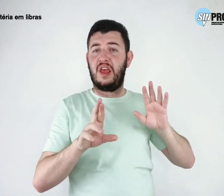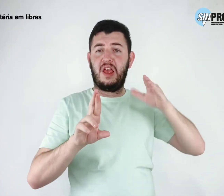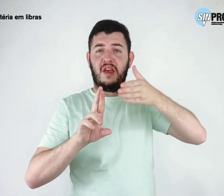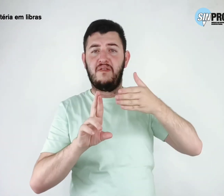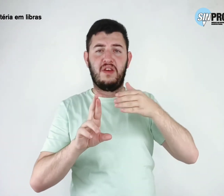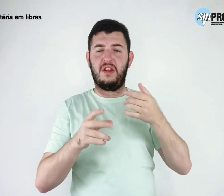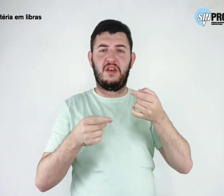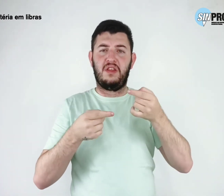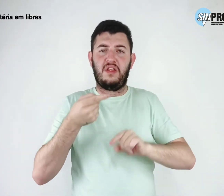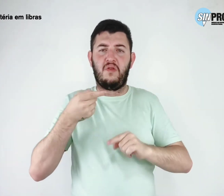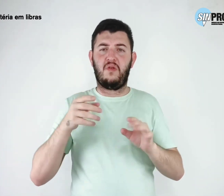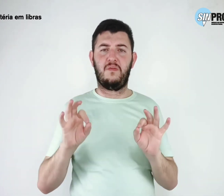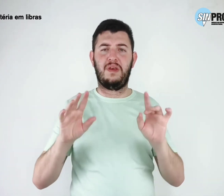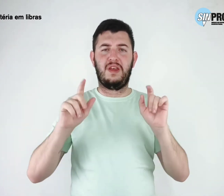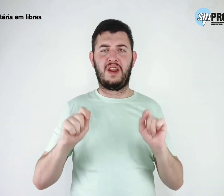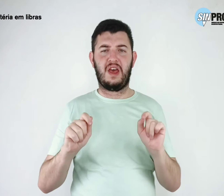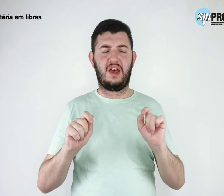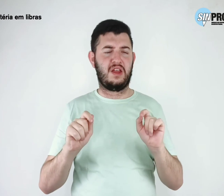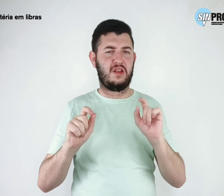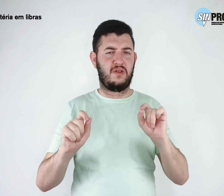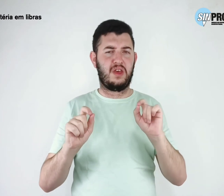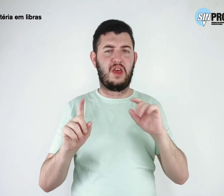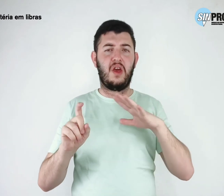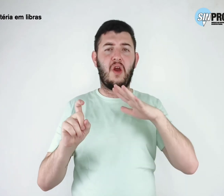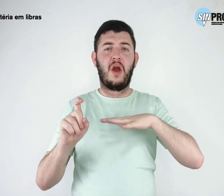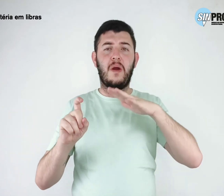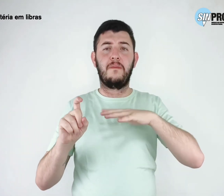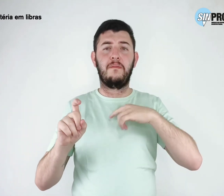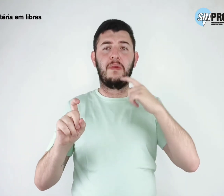da cosmogonia e mitologia afro.